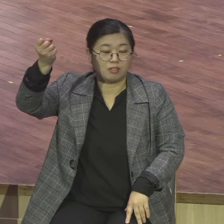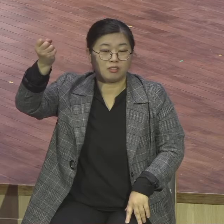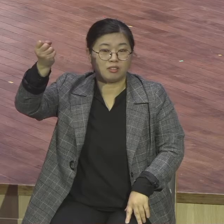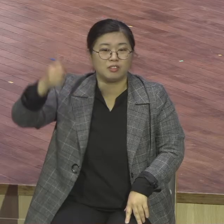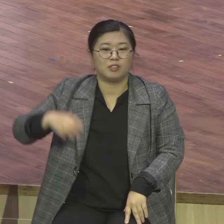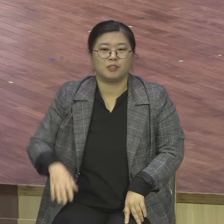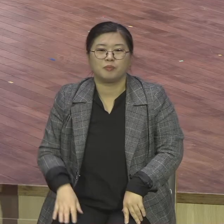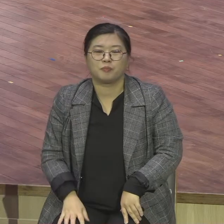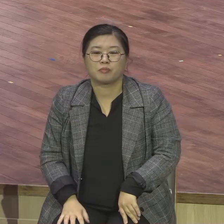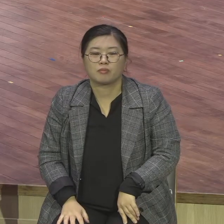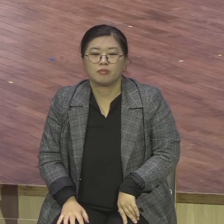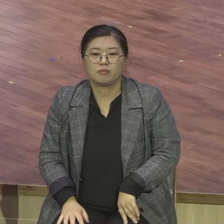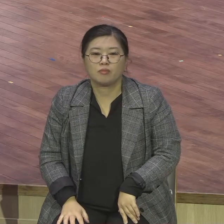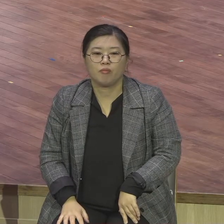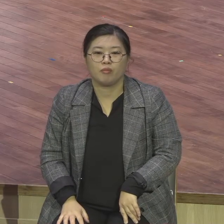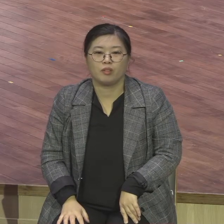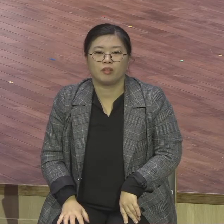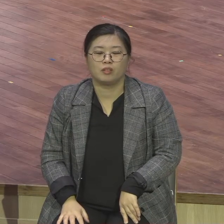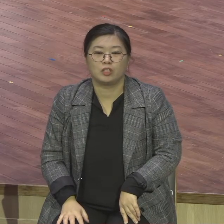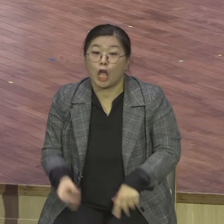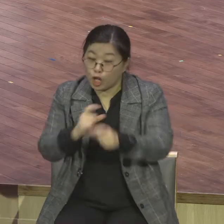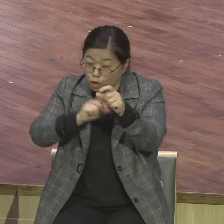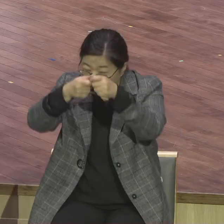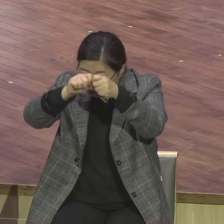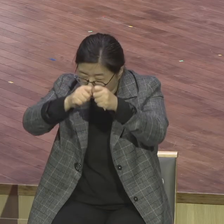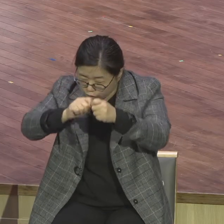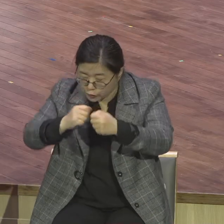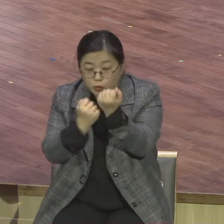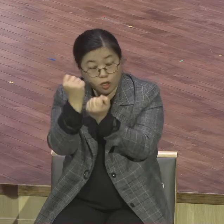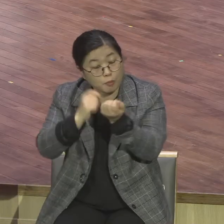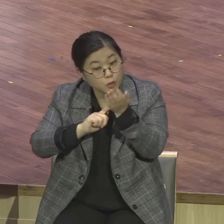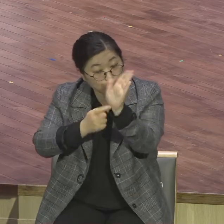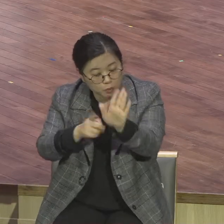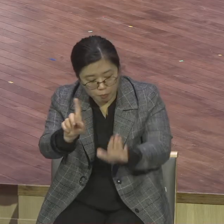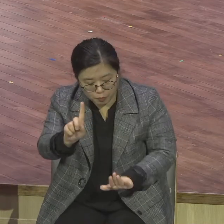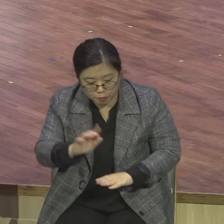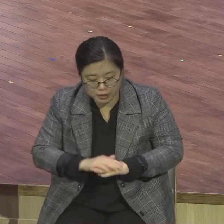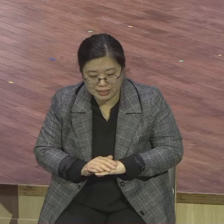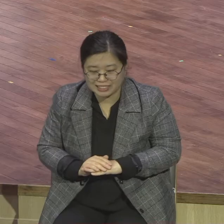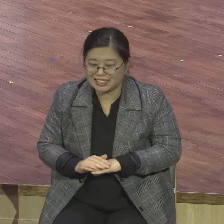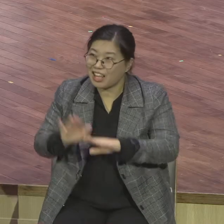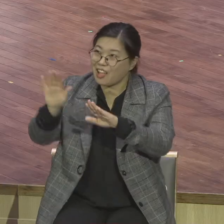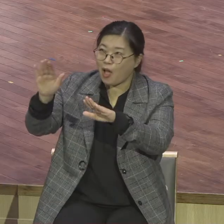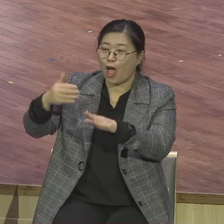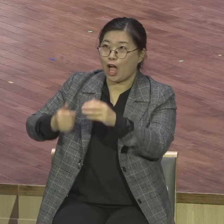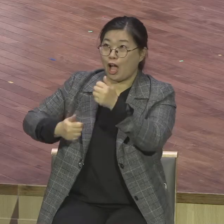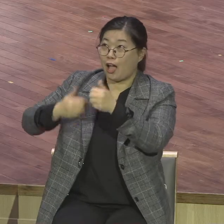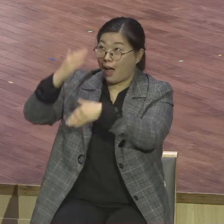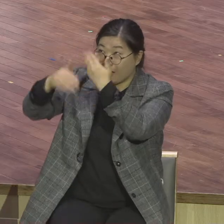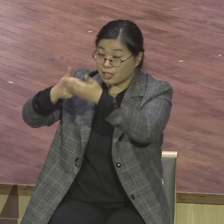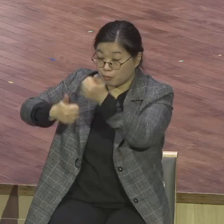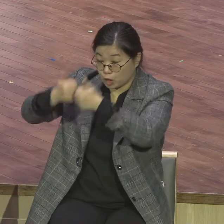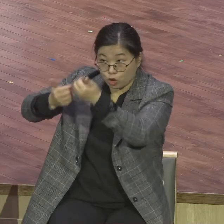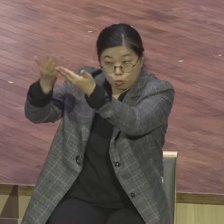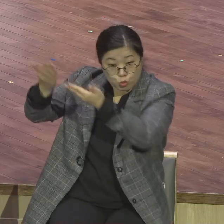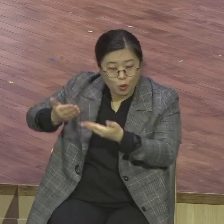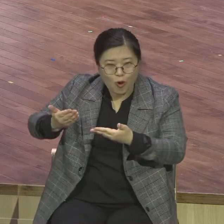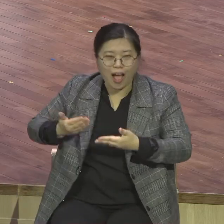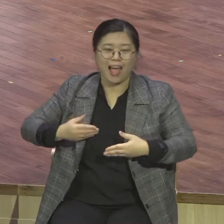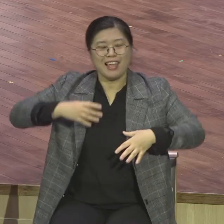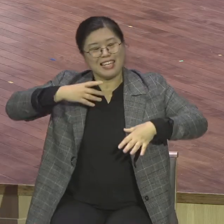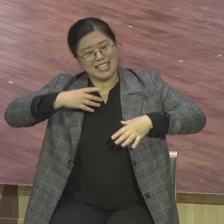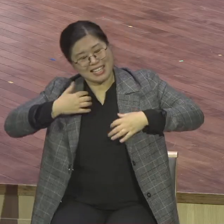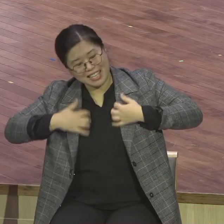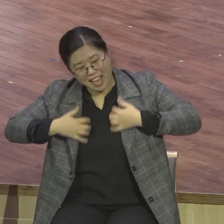좀 더 실감나게 표현하면 이 시련이 올 때 기쁨에 겨워서 펄펄 뛰라.